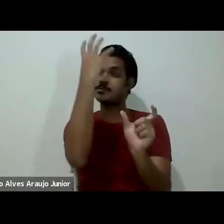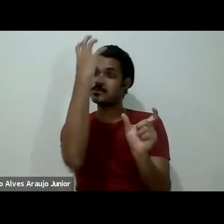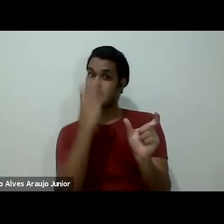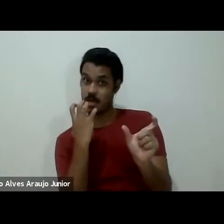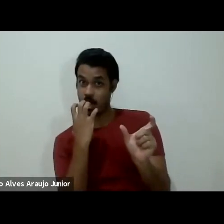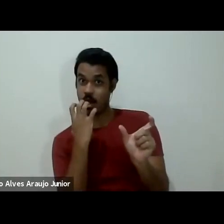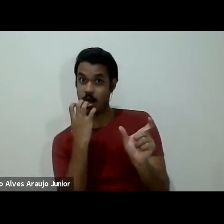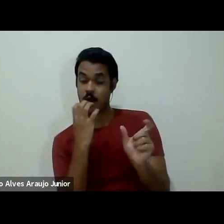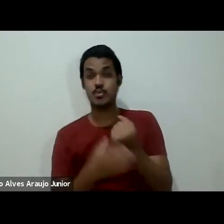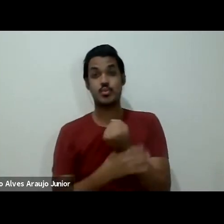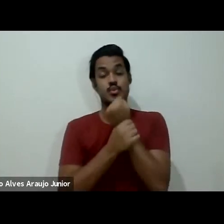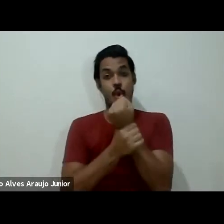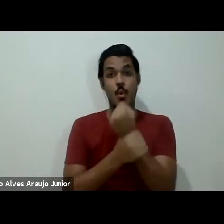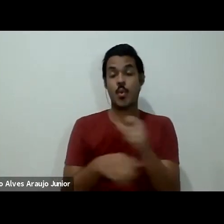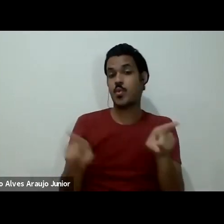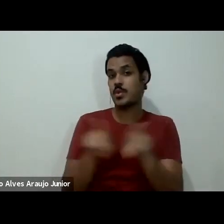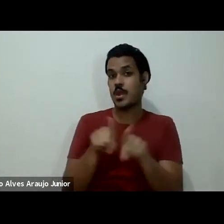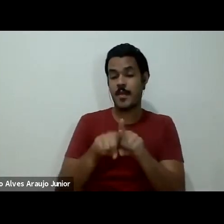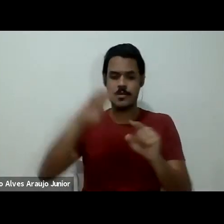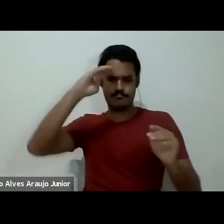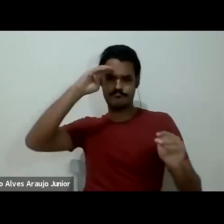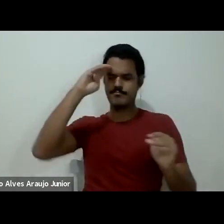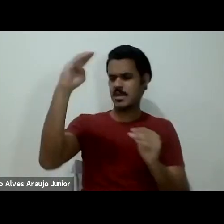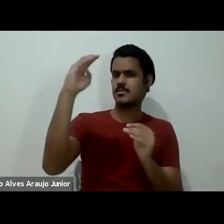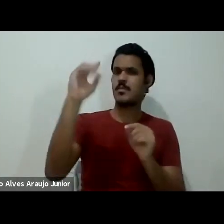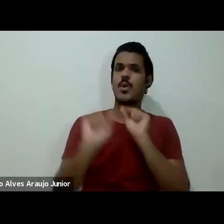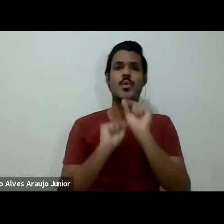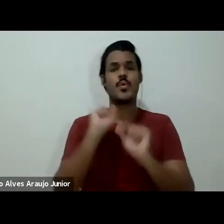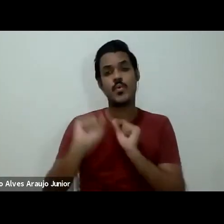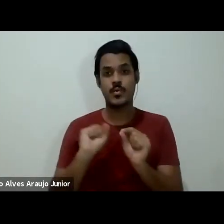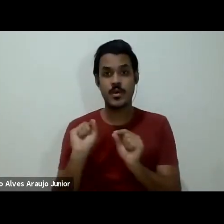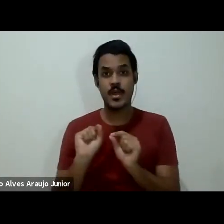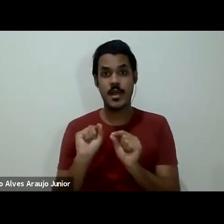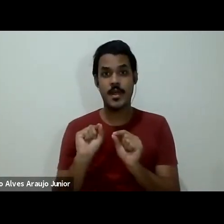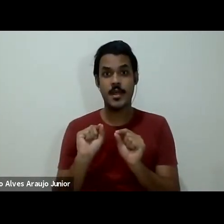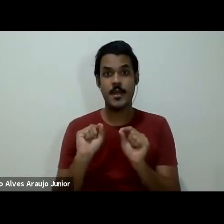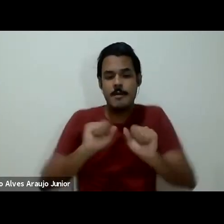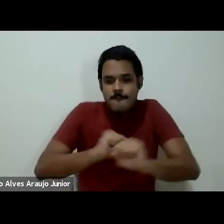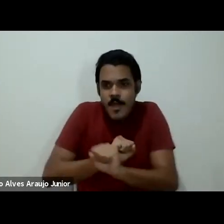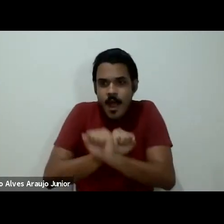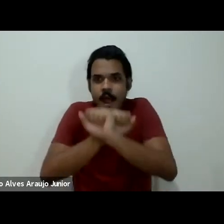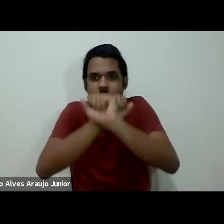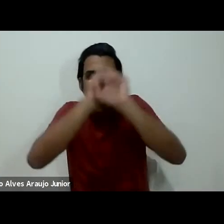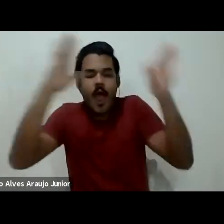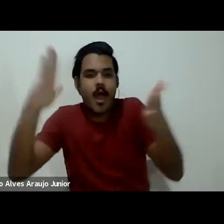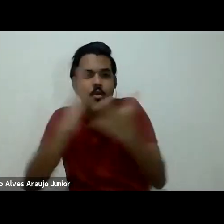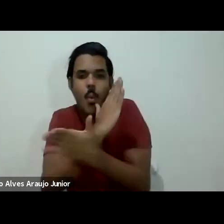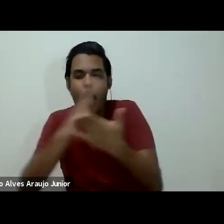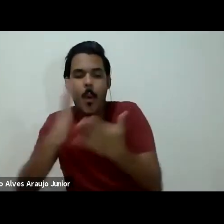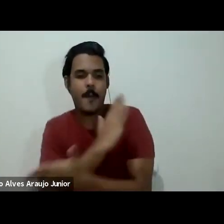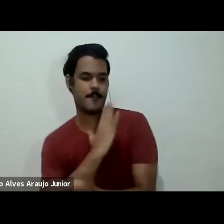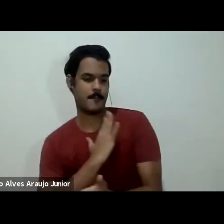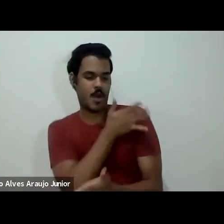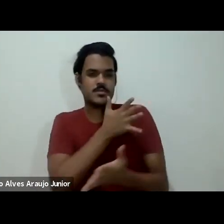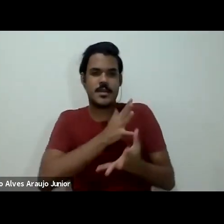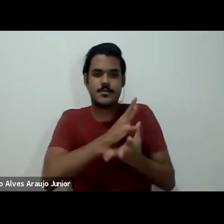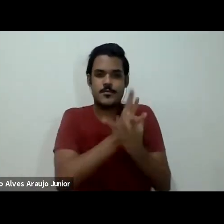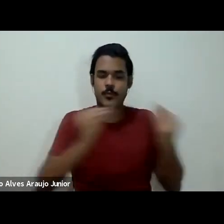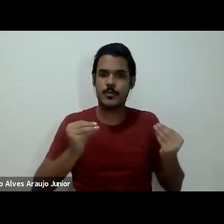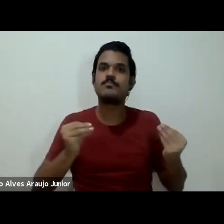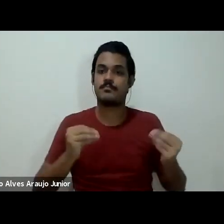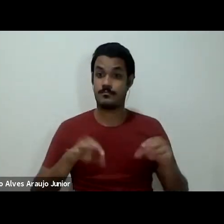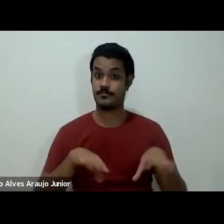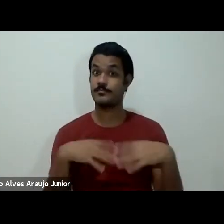forma segura e principalmente de uma forma que desmistifica qualquer preconceito a respeito da